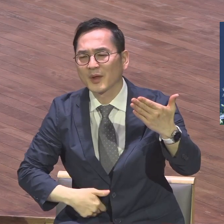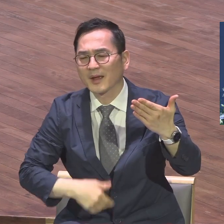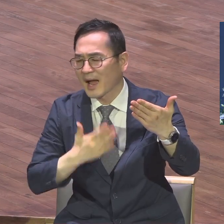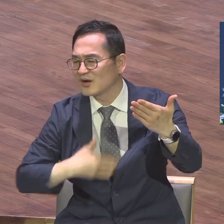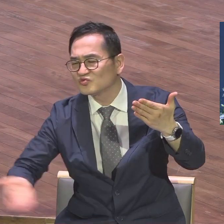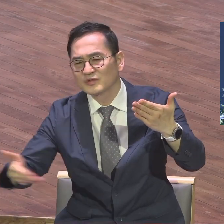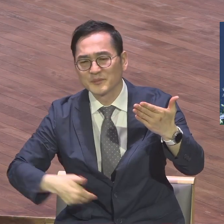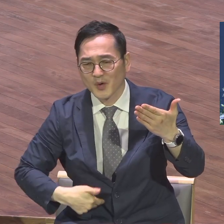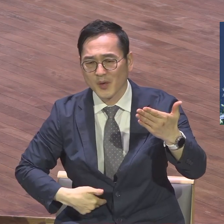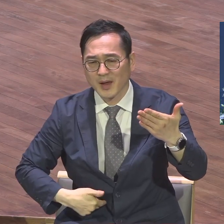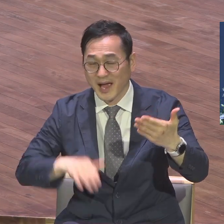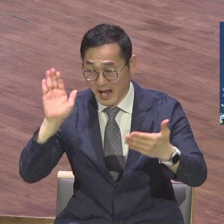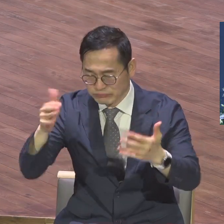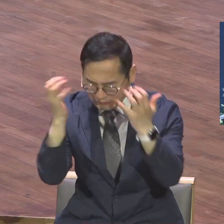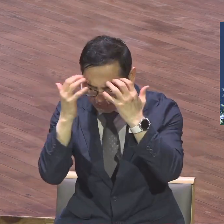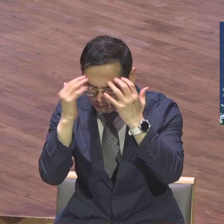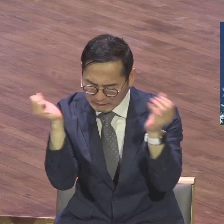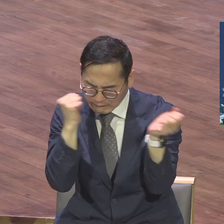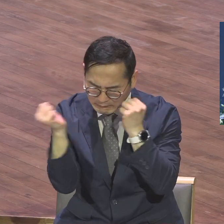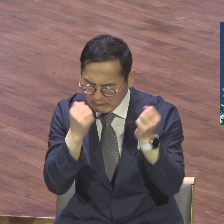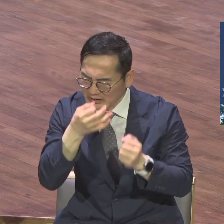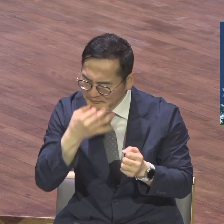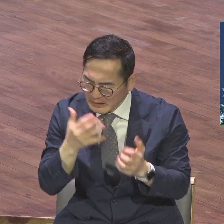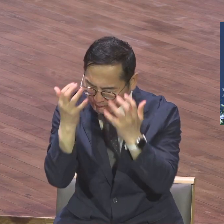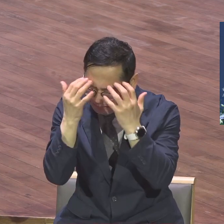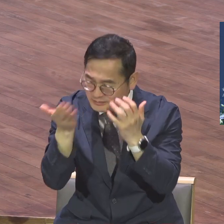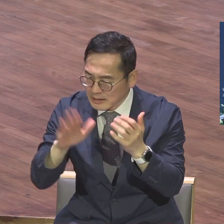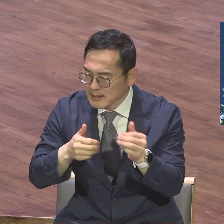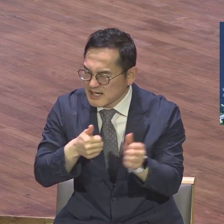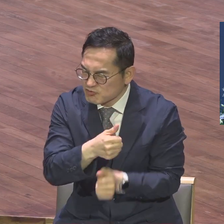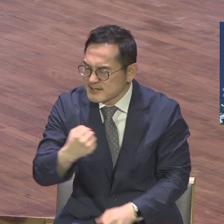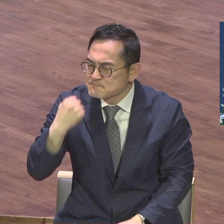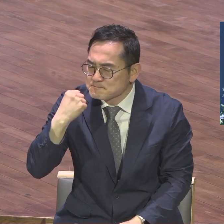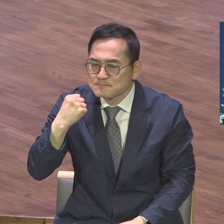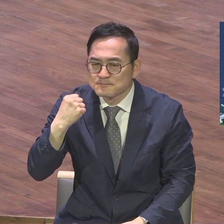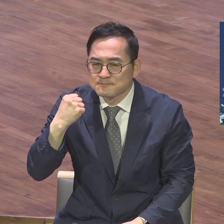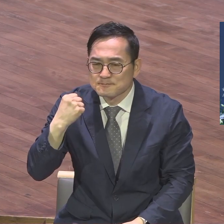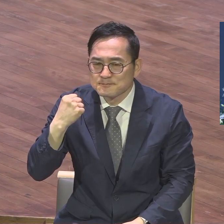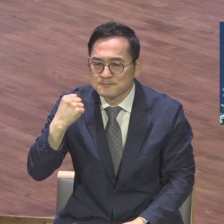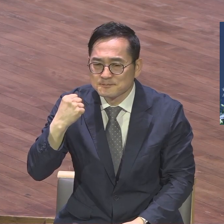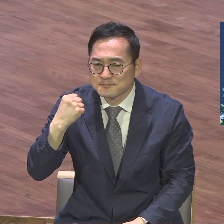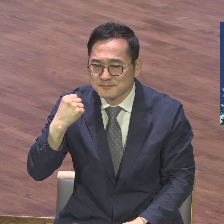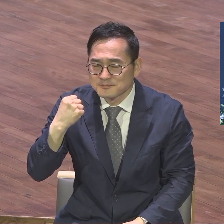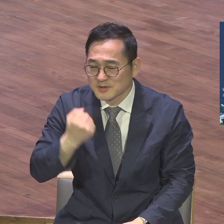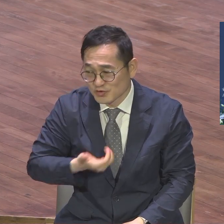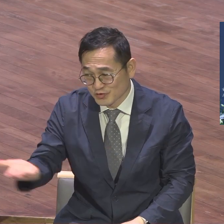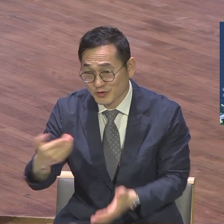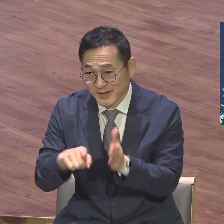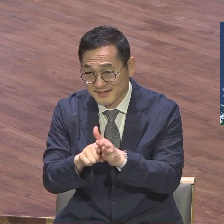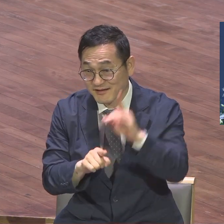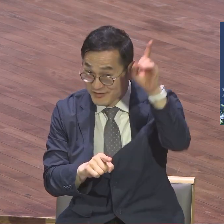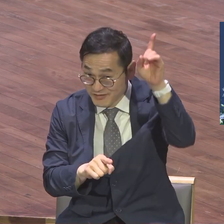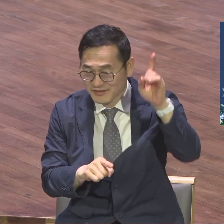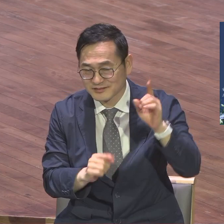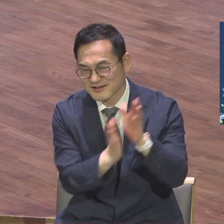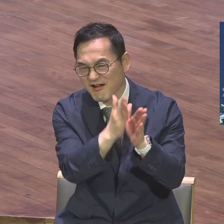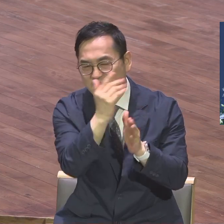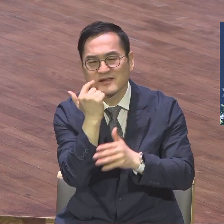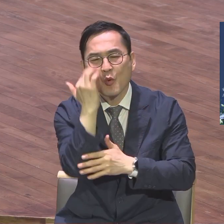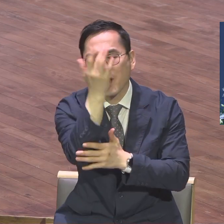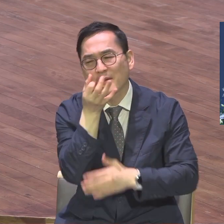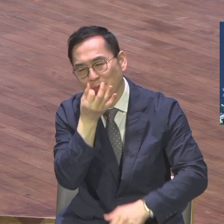역경과 어려움들이 많이 닥쳐올 텐데 이걸 이길 수 있는 힘을 주시기 위해서 예수님께서 제자들을